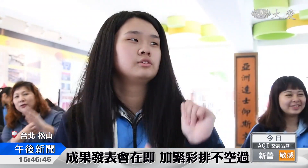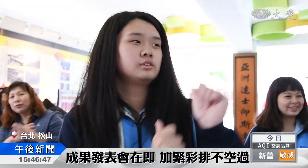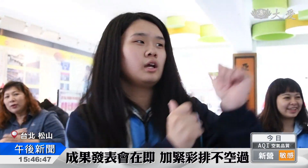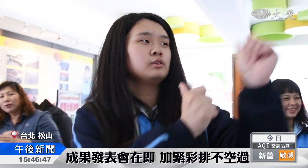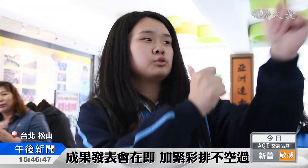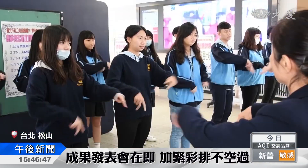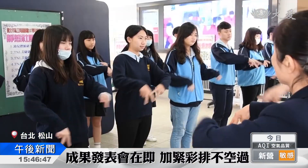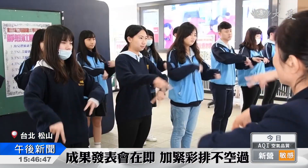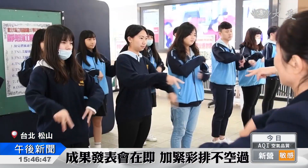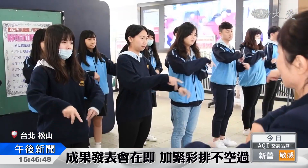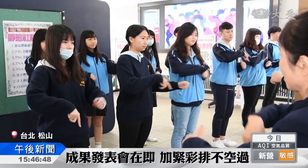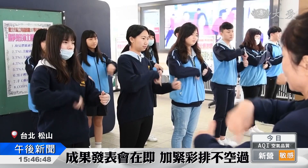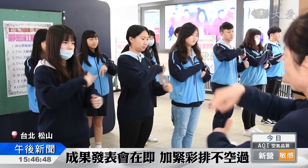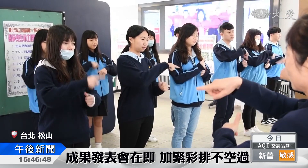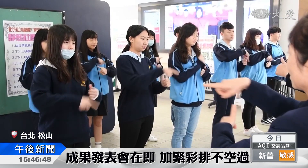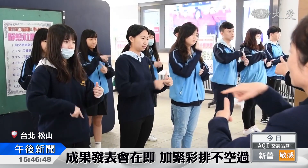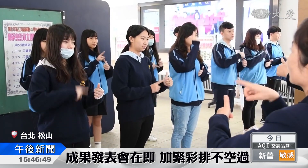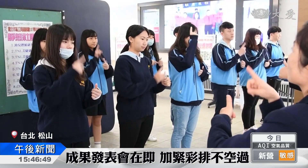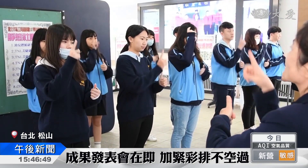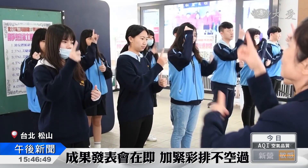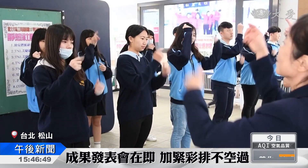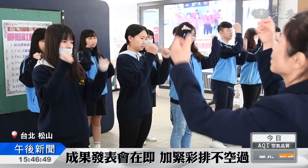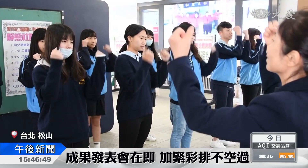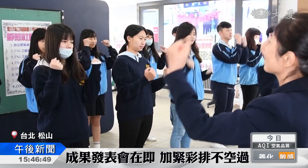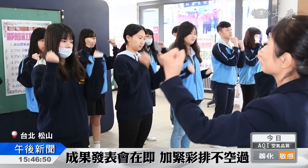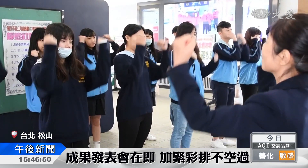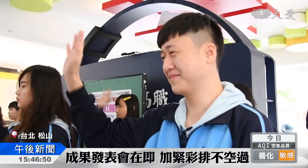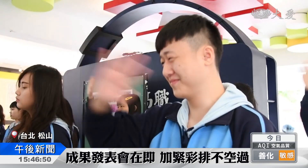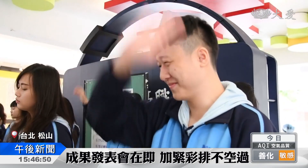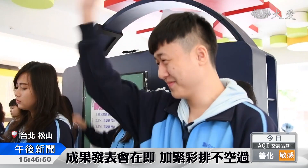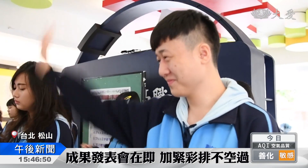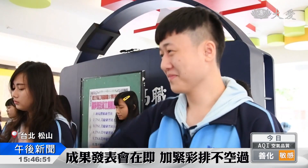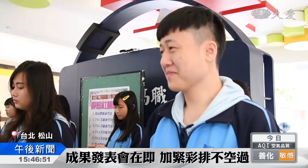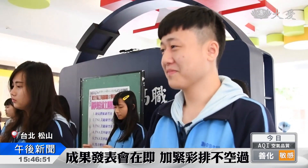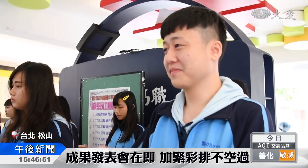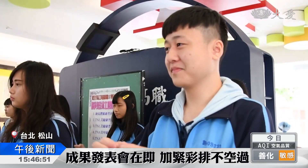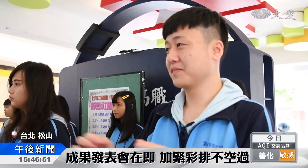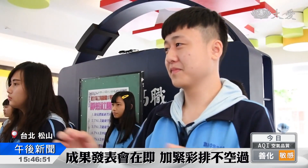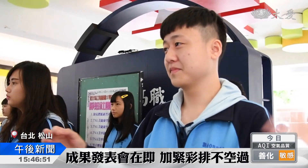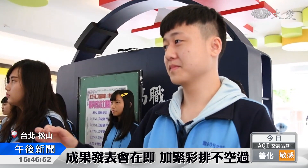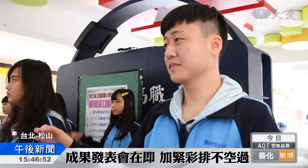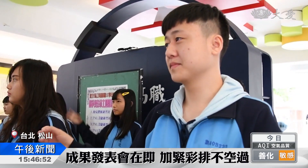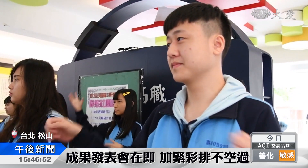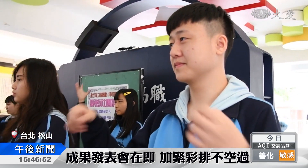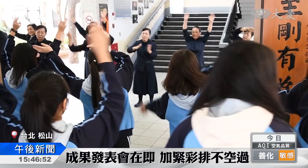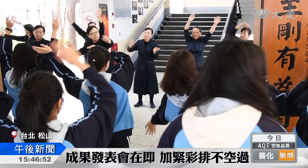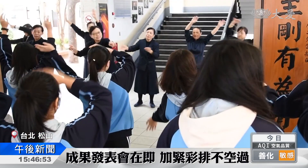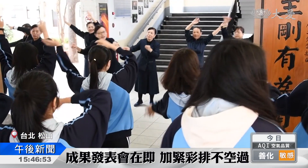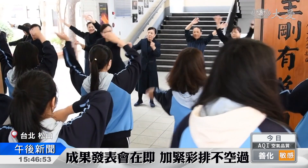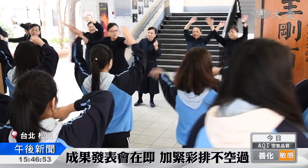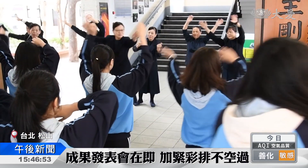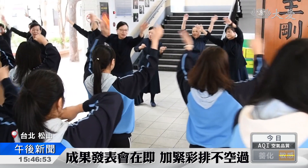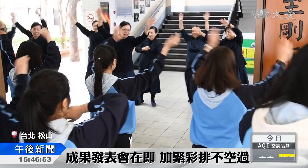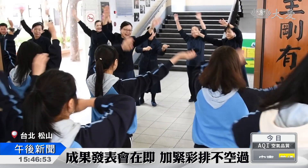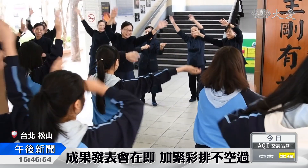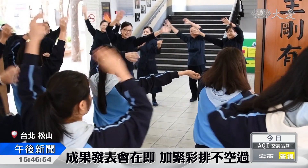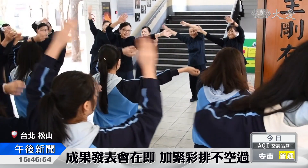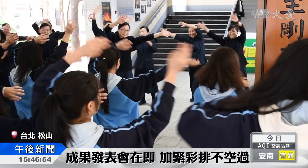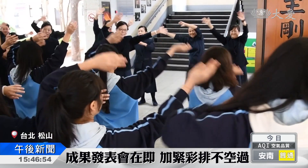趁着表演前的空档，再熟记一下手语动作。他们是育达高职大爱社的学生，校方举办社团成果展，孩